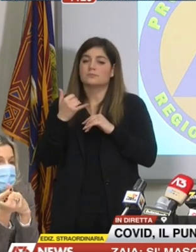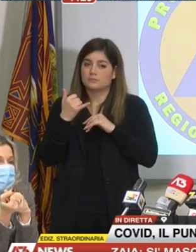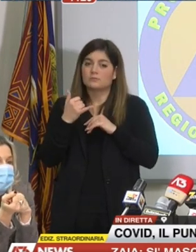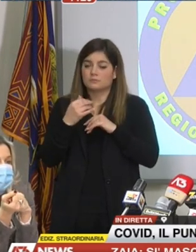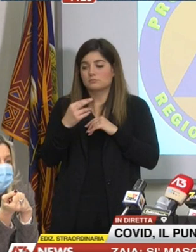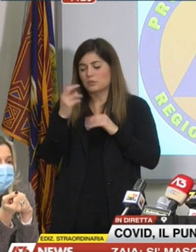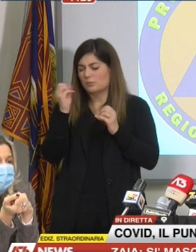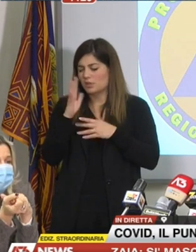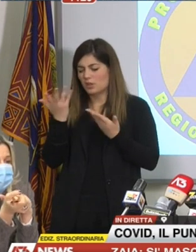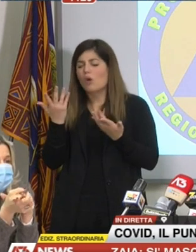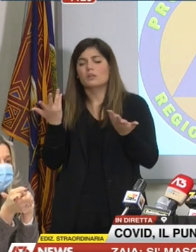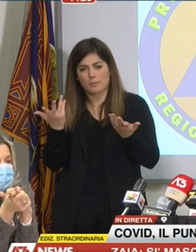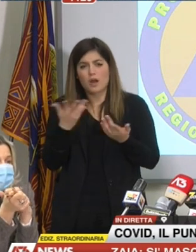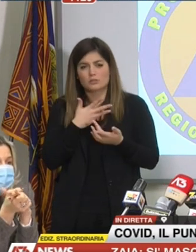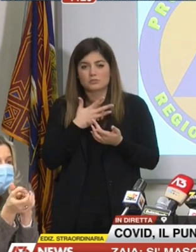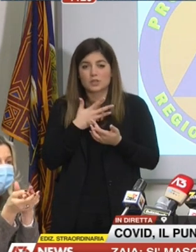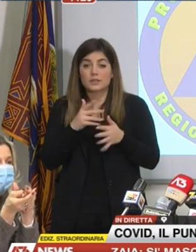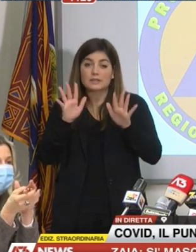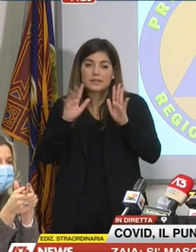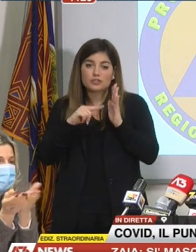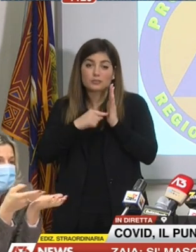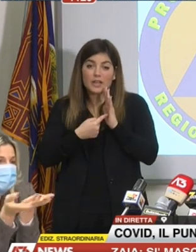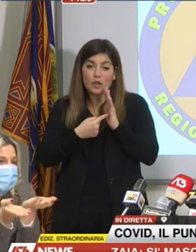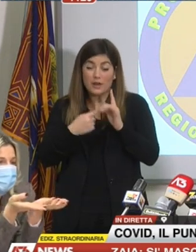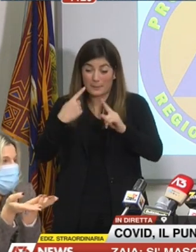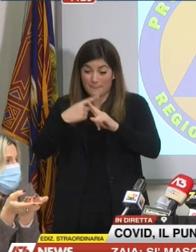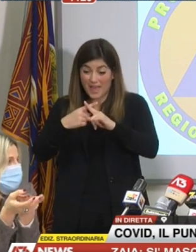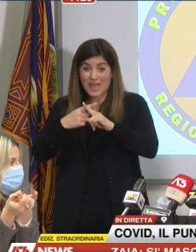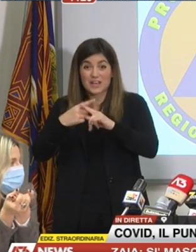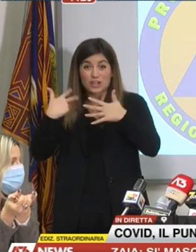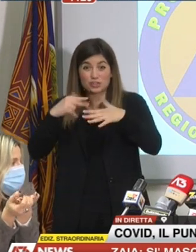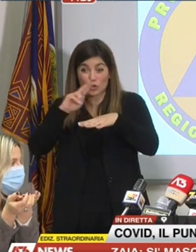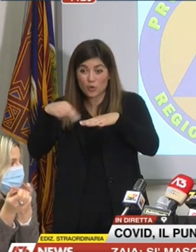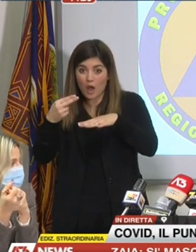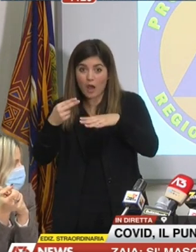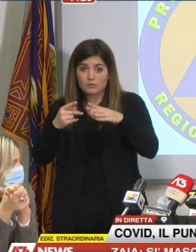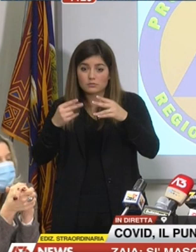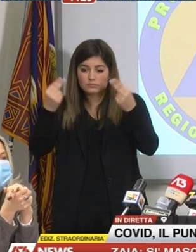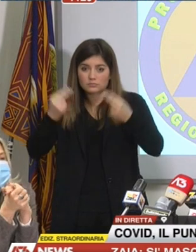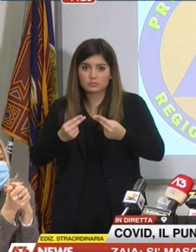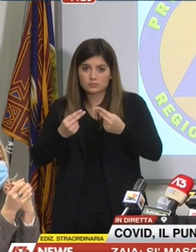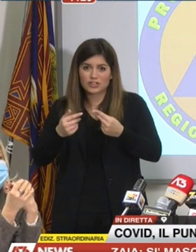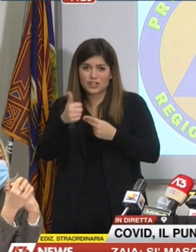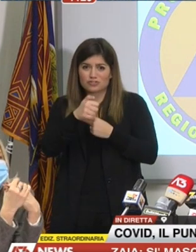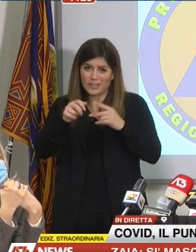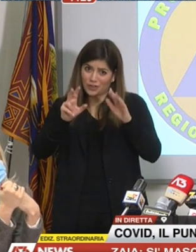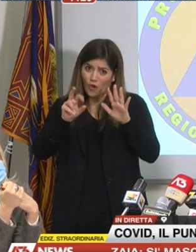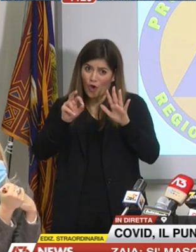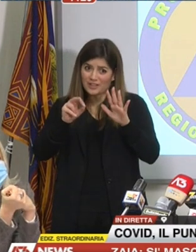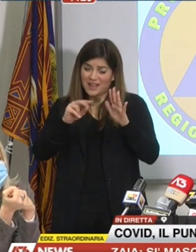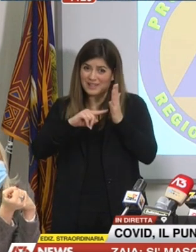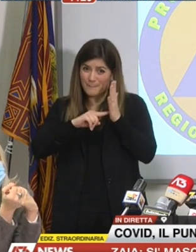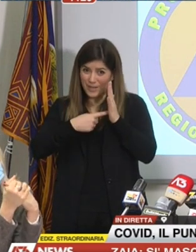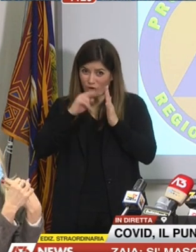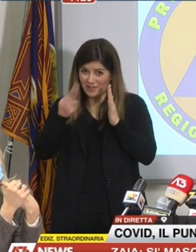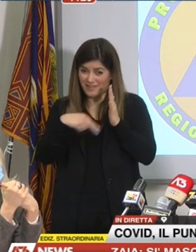ricordo, ma sono 10 milioni per 18 euro, insomma, fate voi, insomma. Sono 180 milioni di euro, per capirci. Ok,